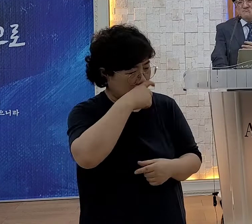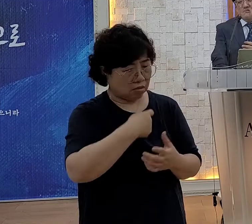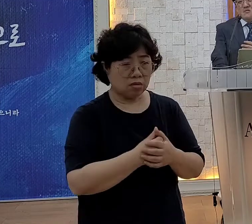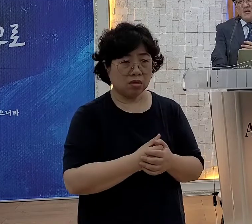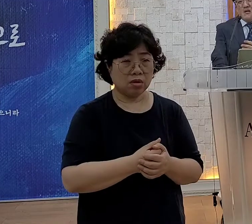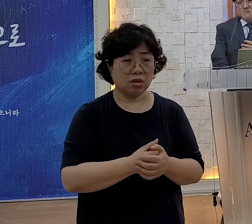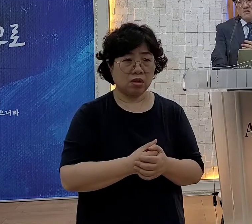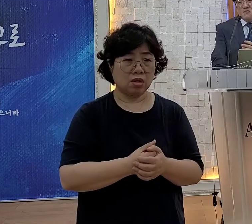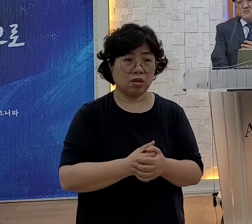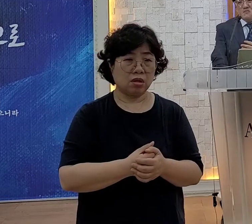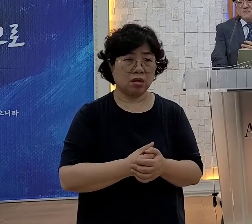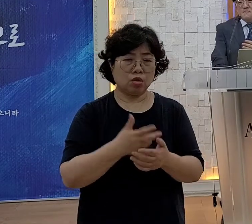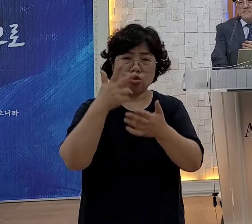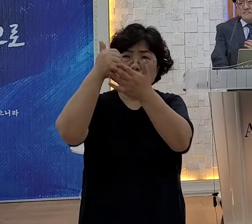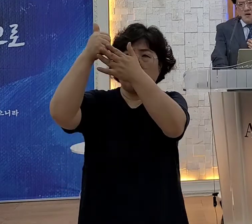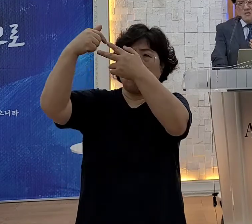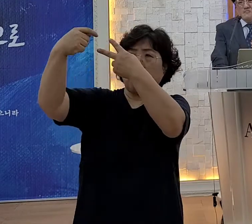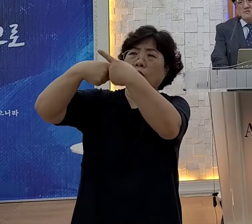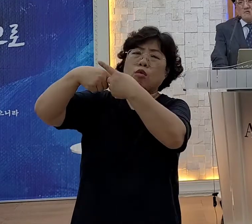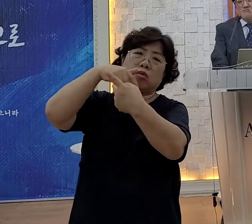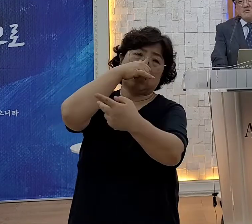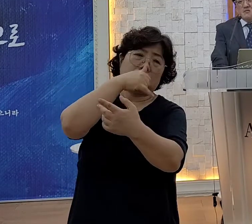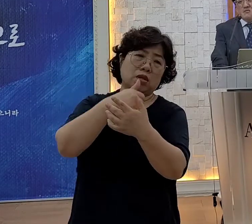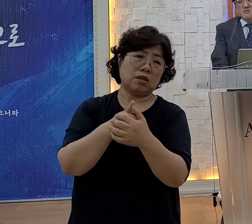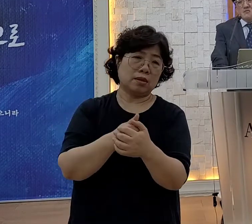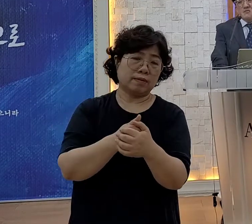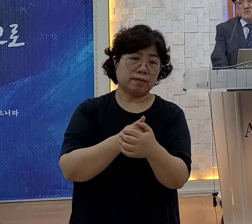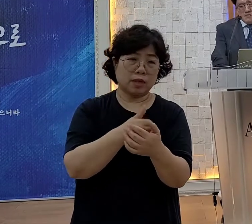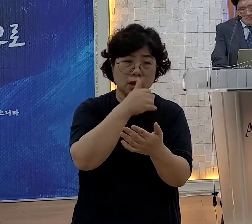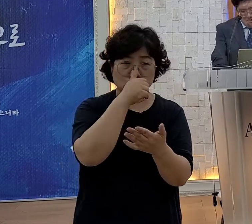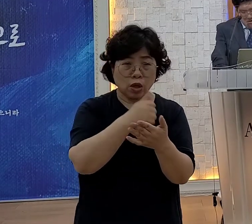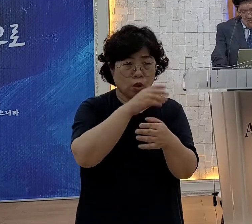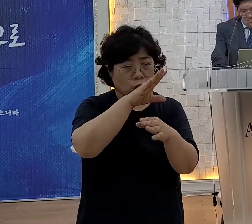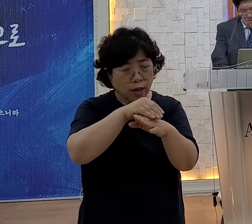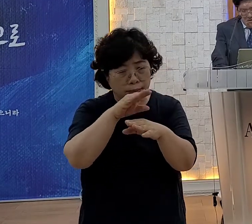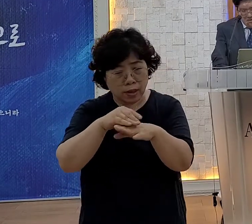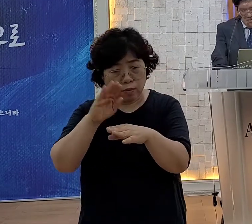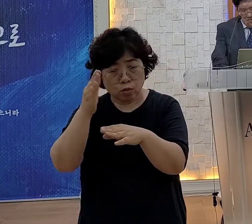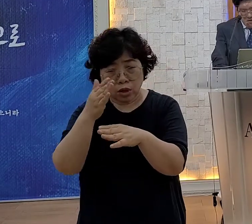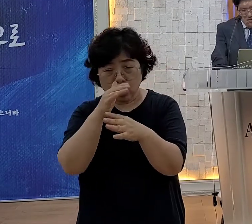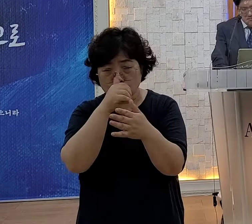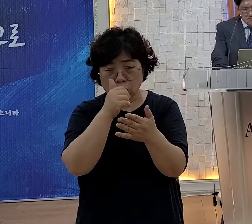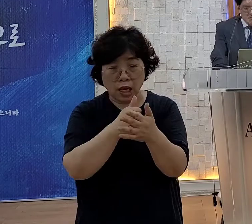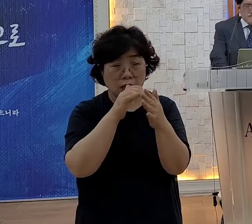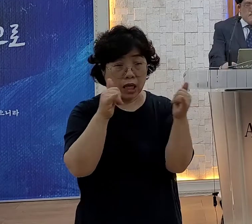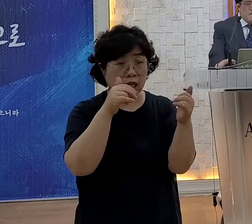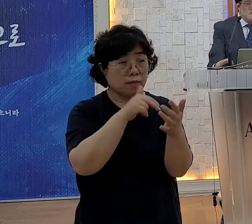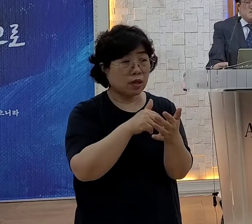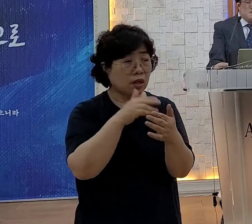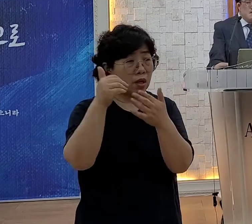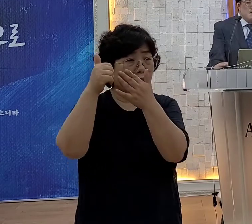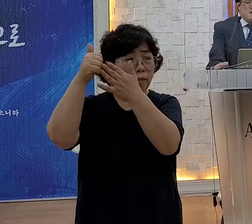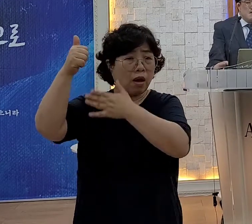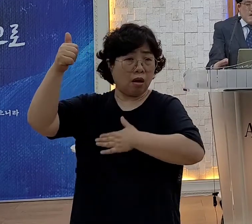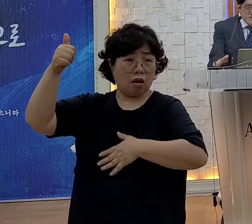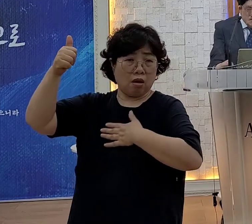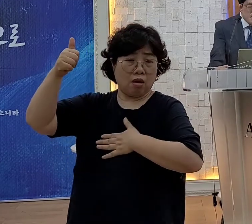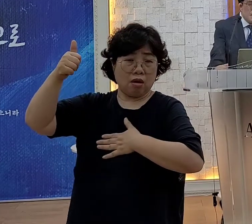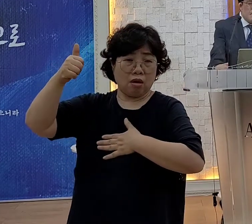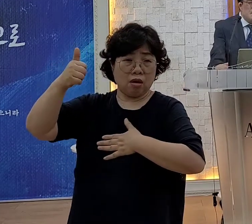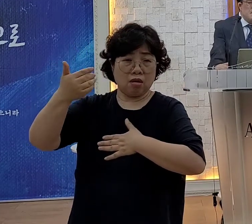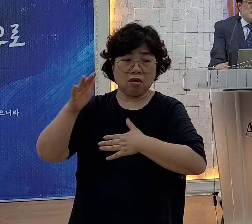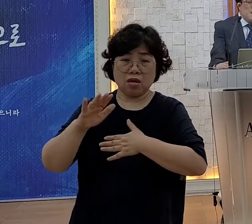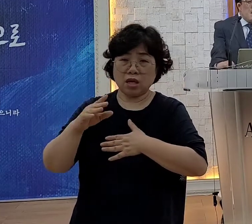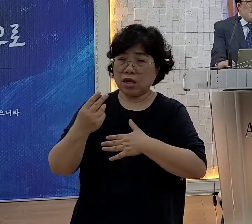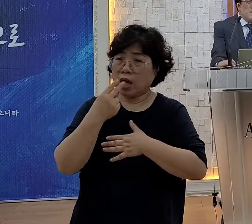이거 다 주님이 다 알고 계시는 나는 이미 죄로 병든 죄인입니다. 하나님 저에게 살 길이